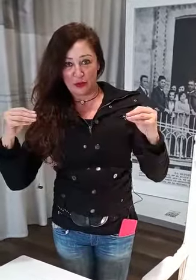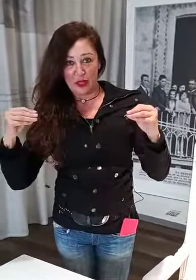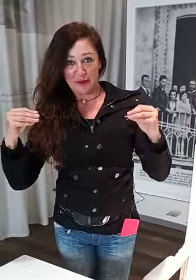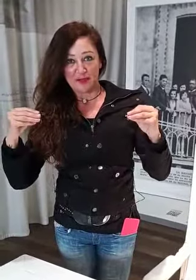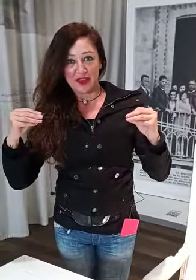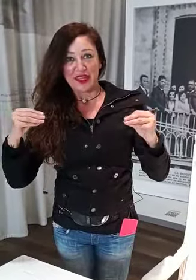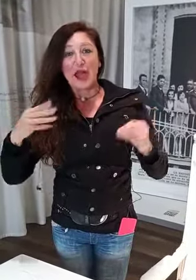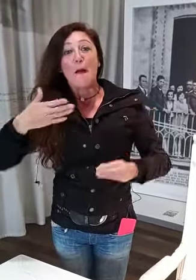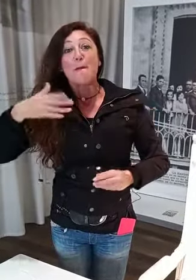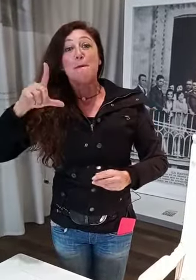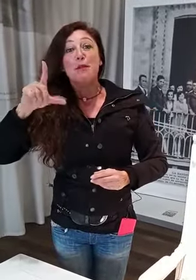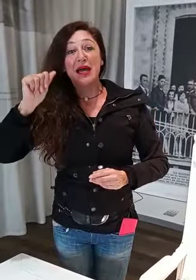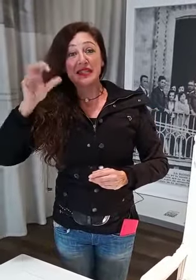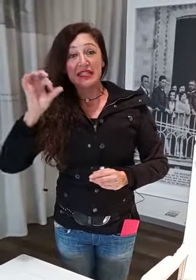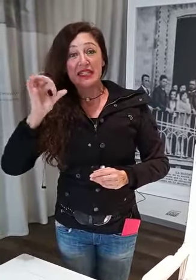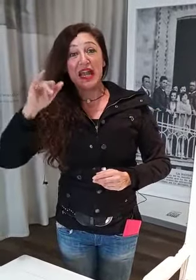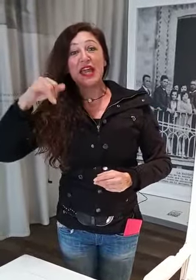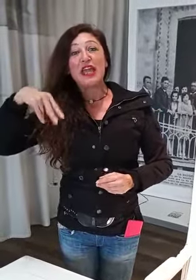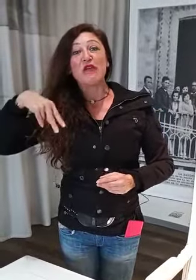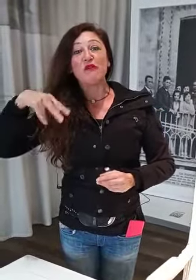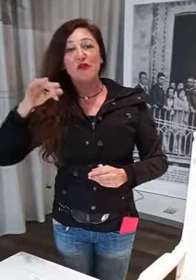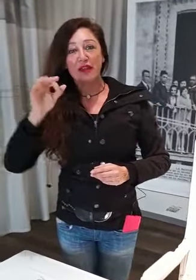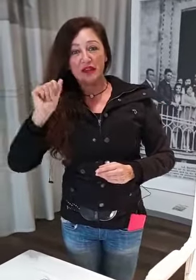Andalucía, Blas Infante.